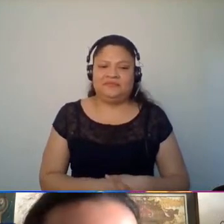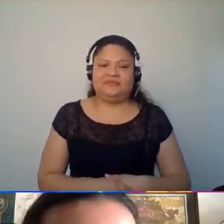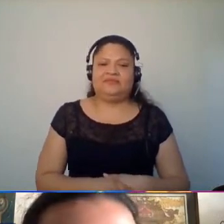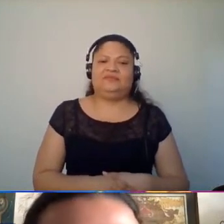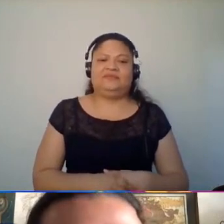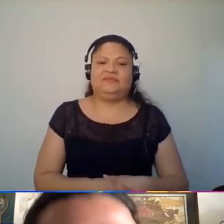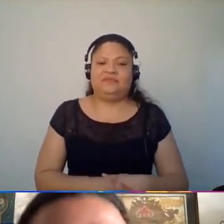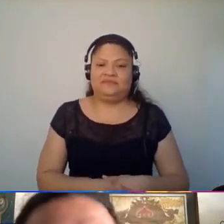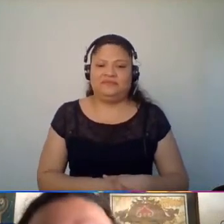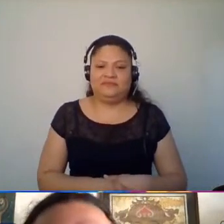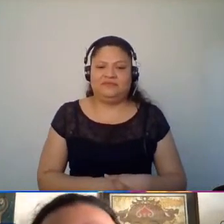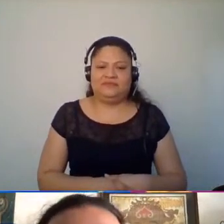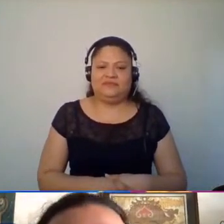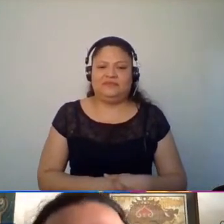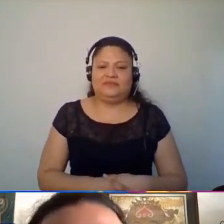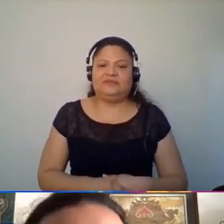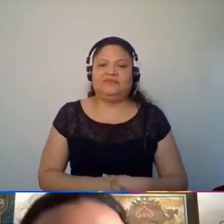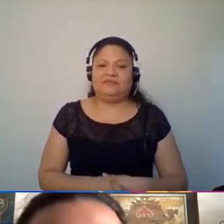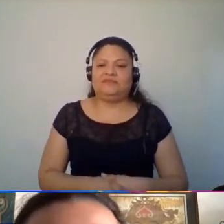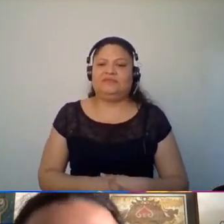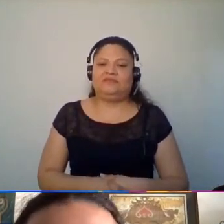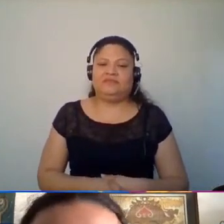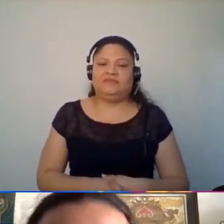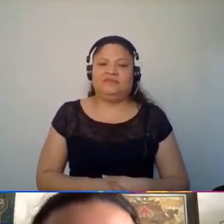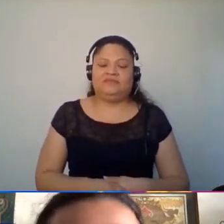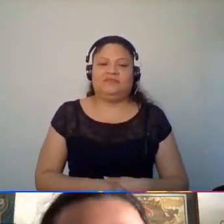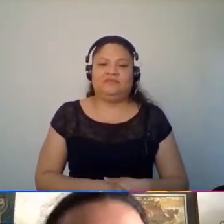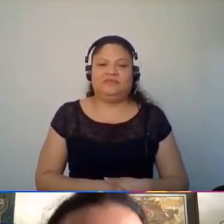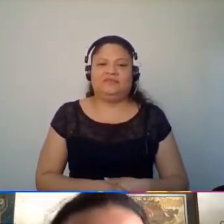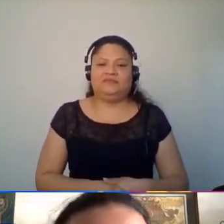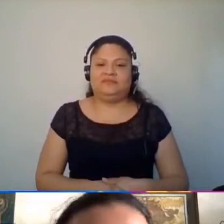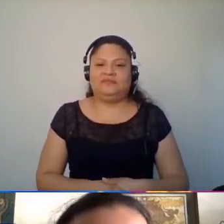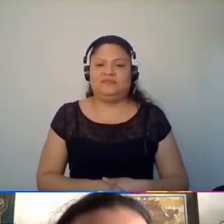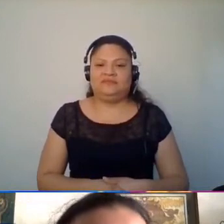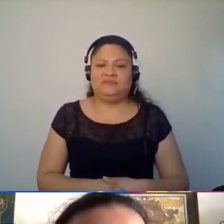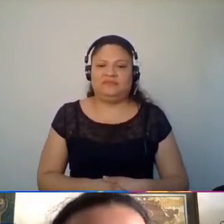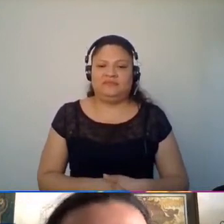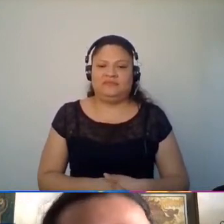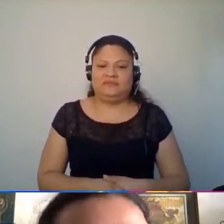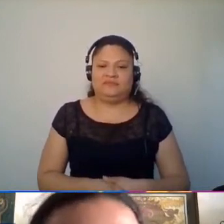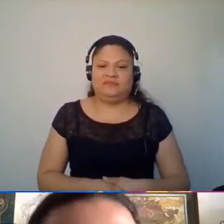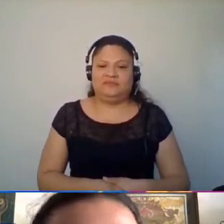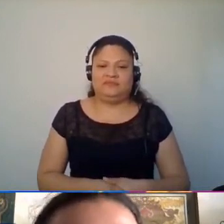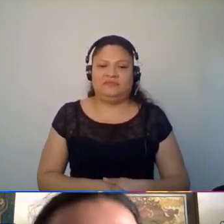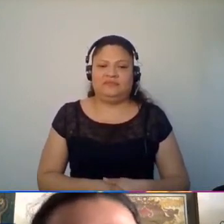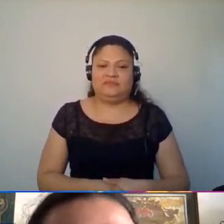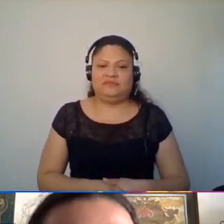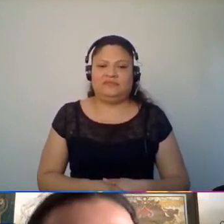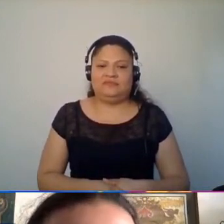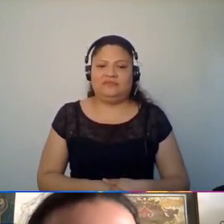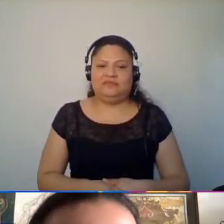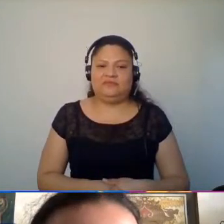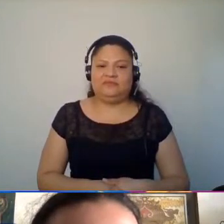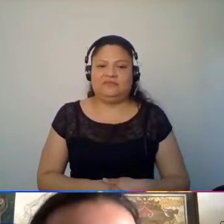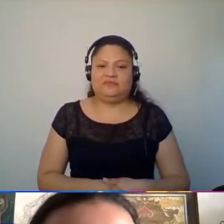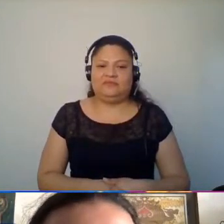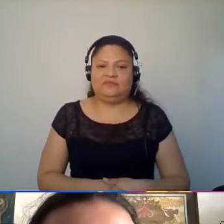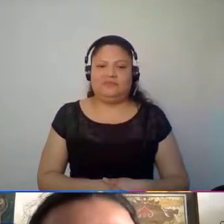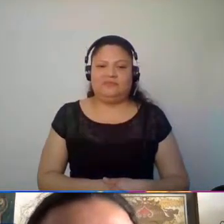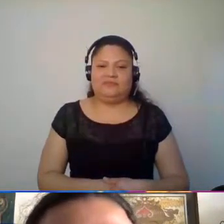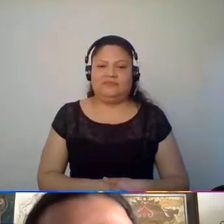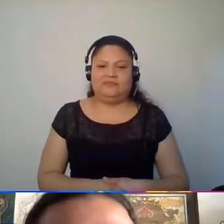muy emocionadas, muy interesadas. Preguntan si hay alguna posibilidad de que se arme un curso para gente